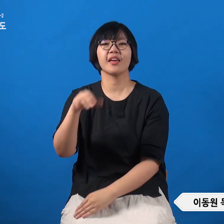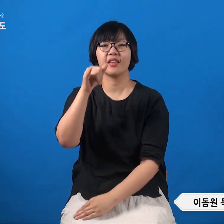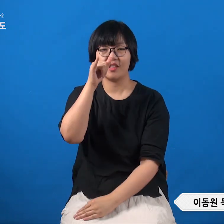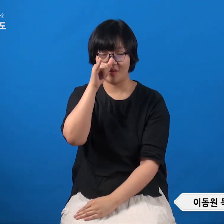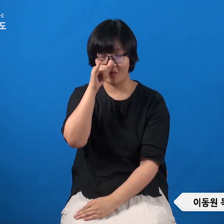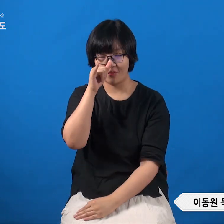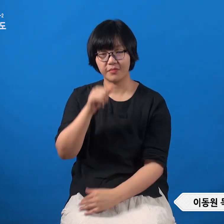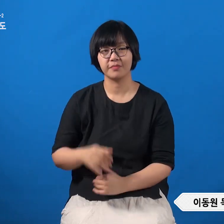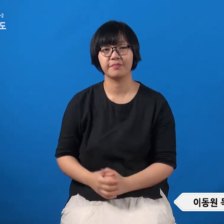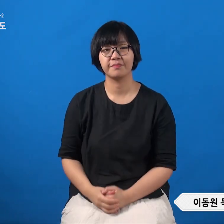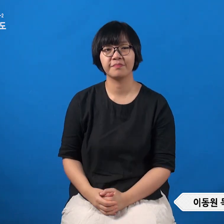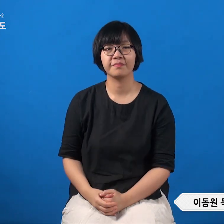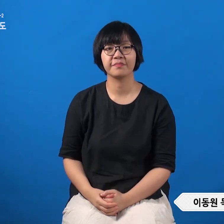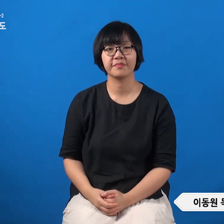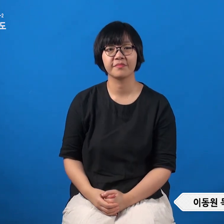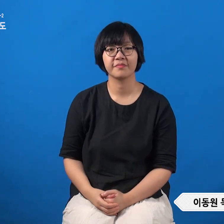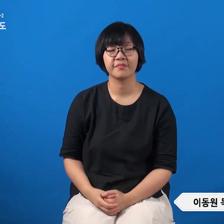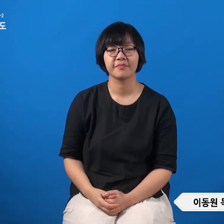교회.